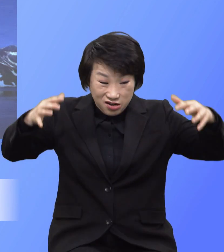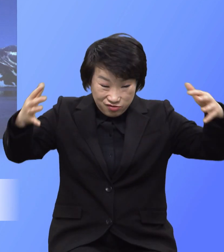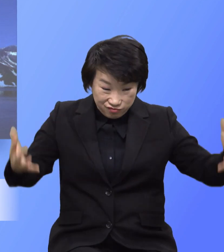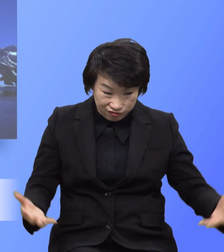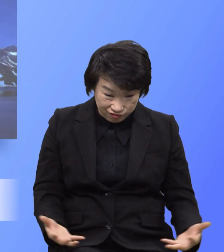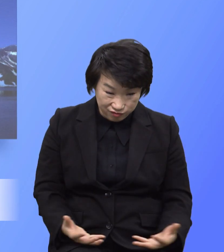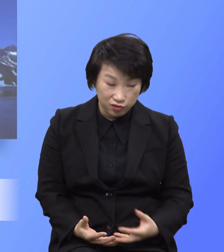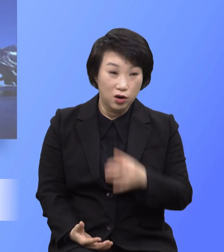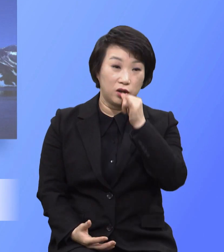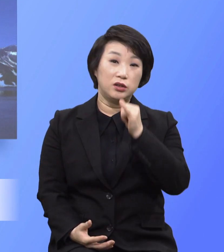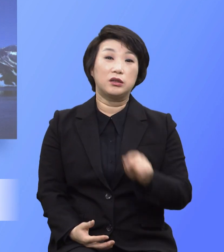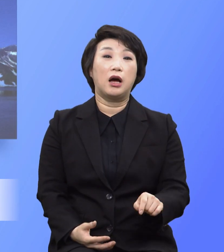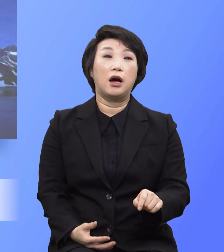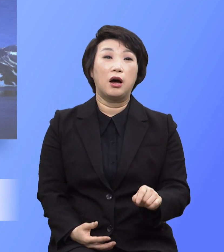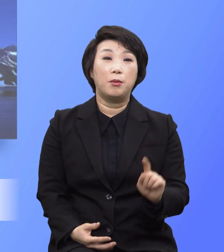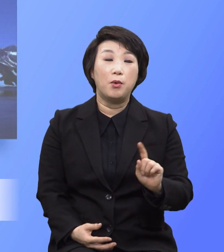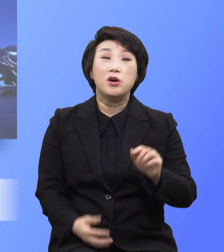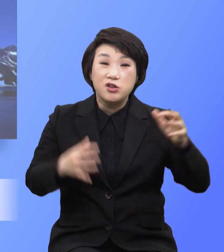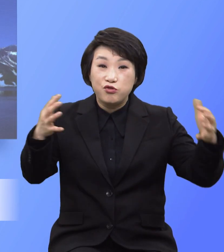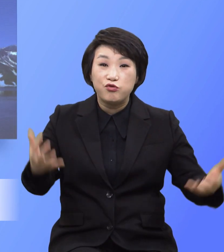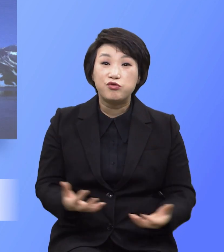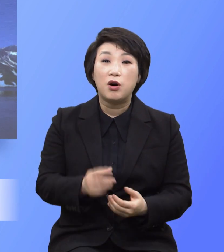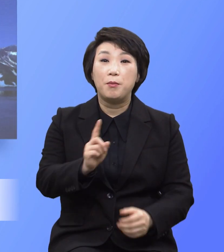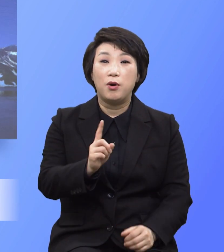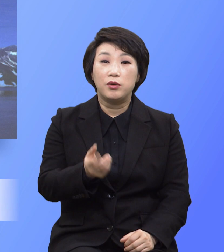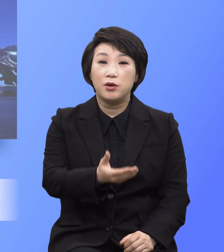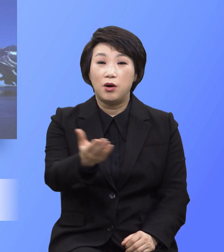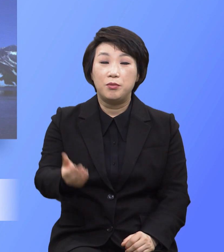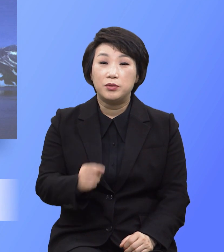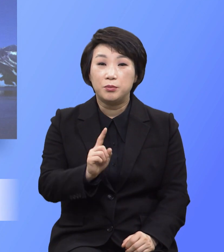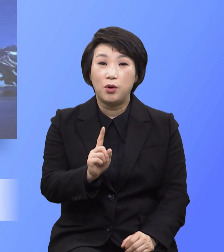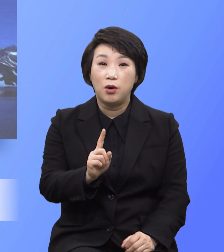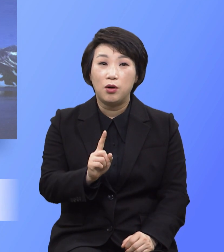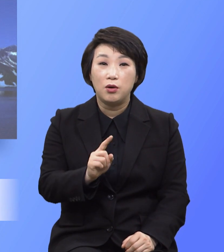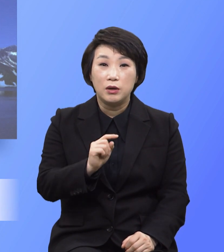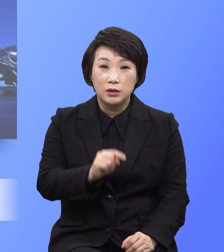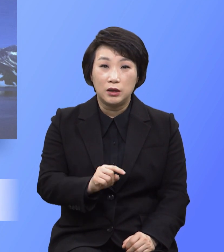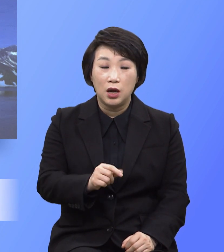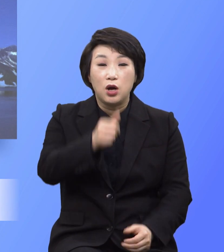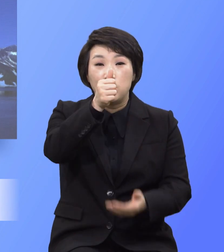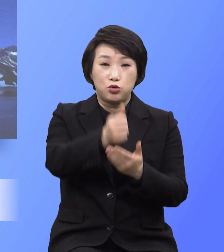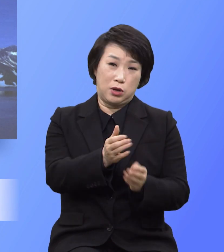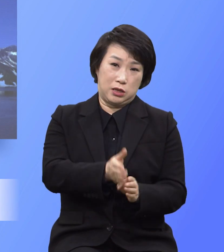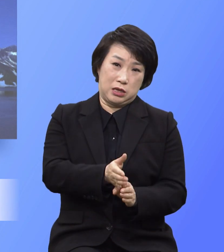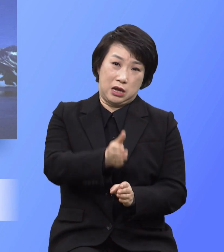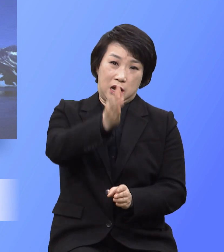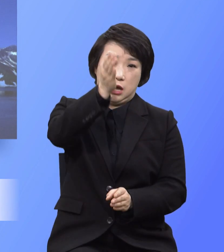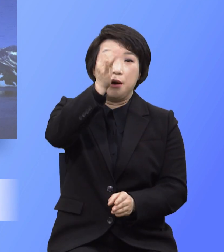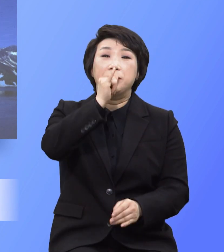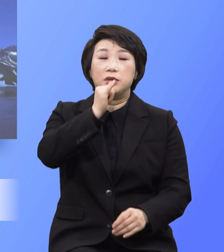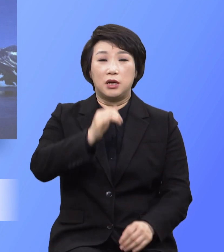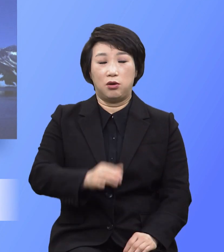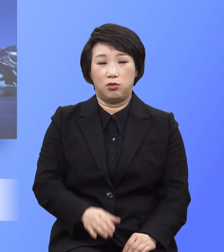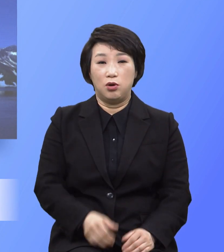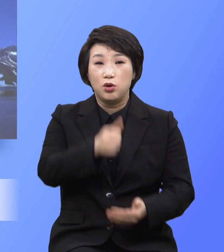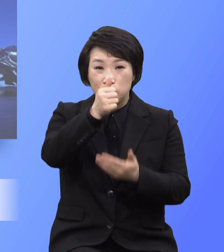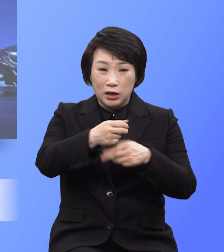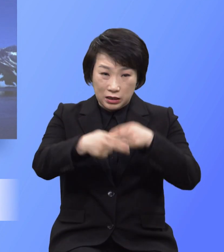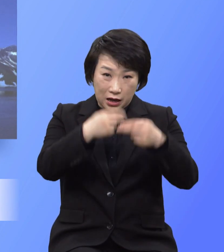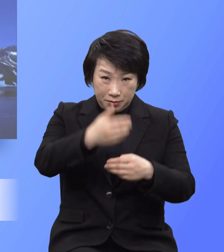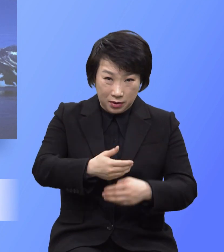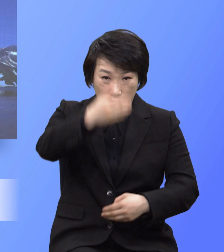사이에는 이 구렁이 가로막혀 있어. 이게 무슨 구렁이냐? 죄의 담이다.